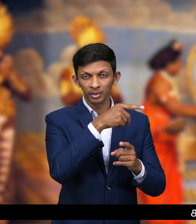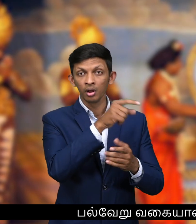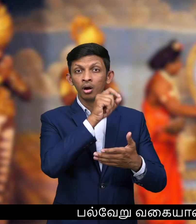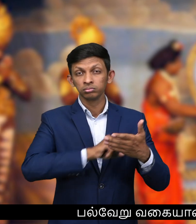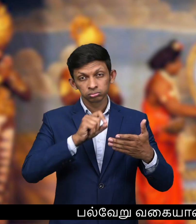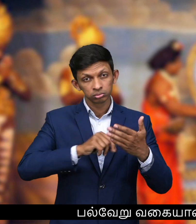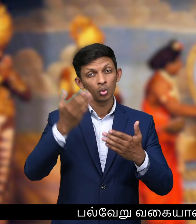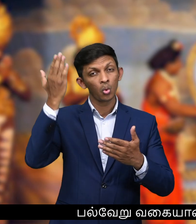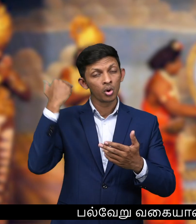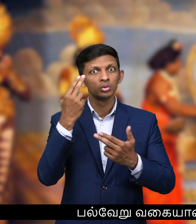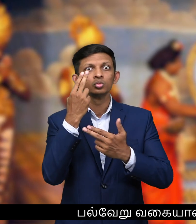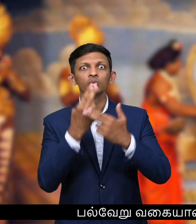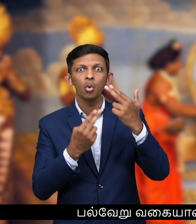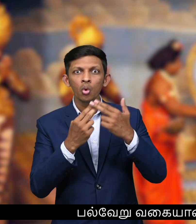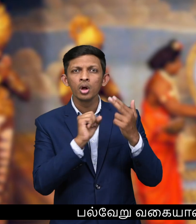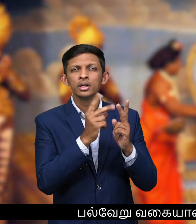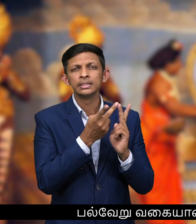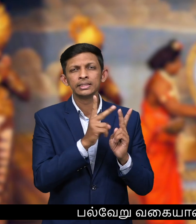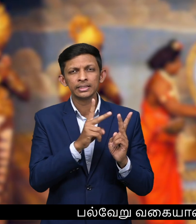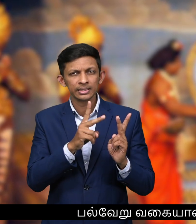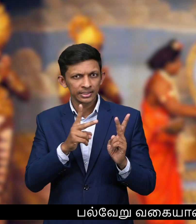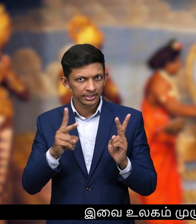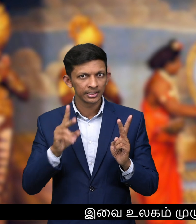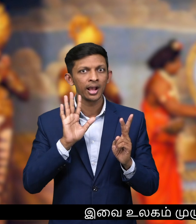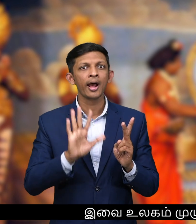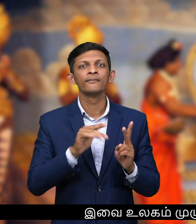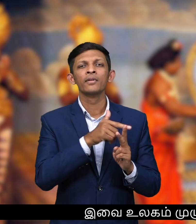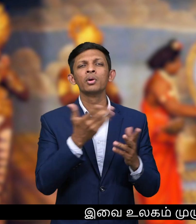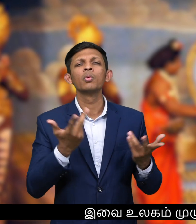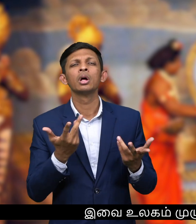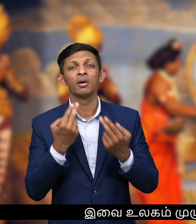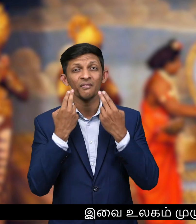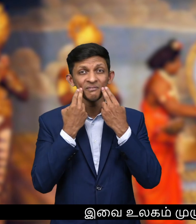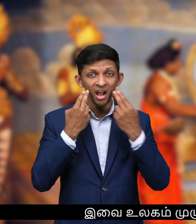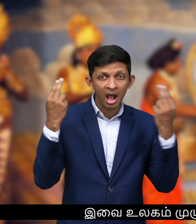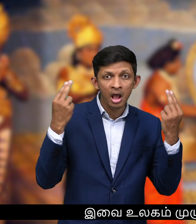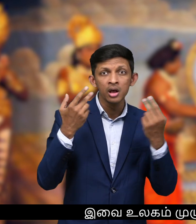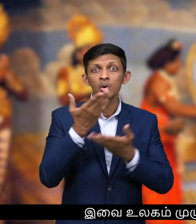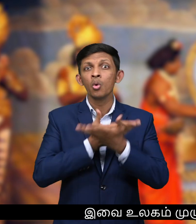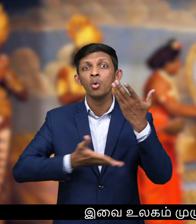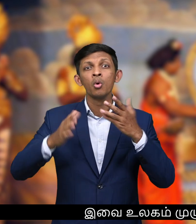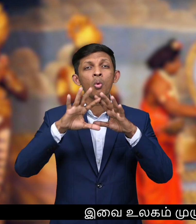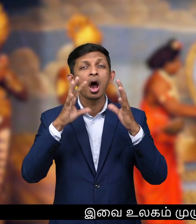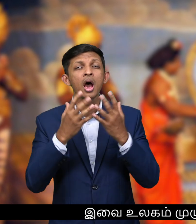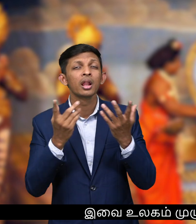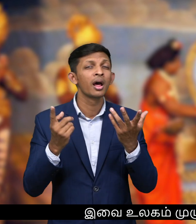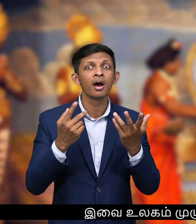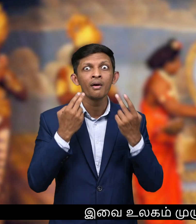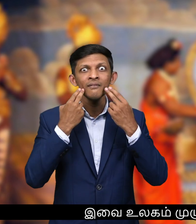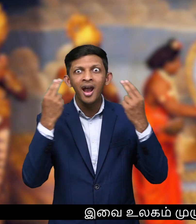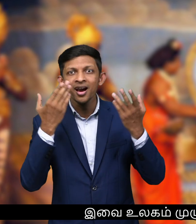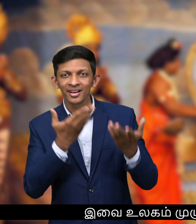காளிதாசரும் பல்வேறு வகையான கவிதைகளை எழுதியுள்ளார். இவை உலகம் முழுவதும் பிரபலமடைந்தன.